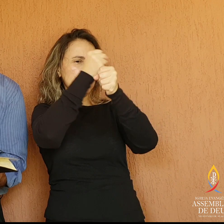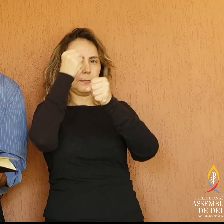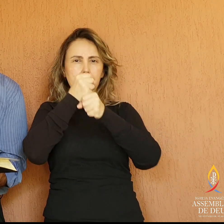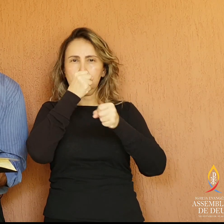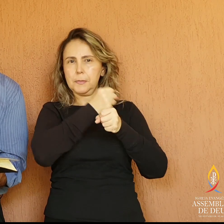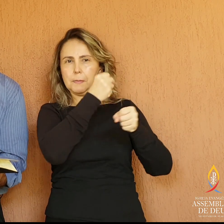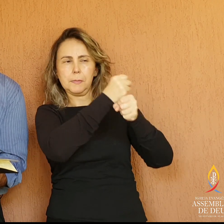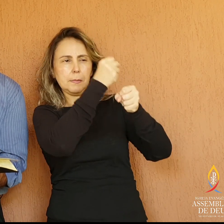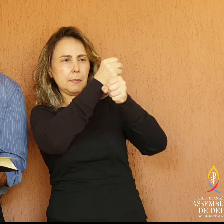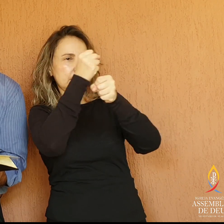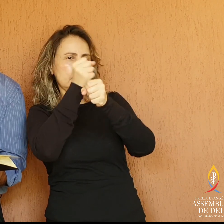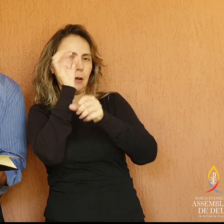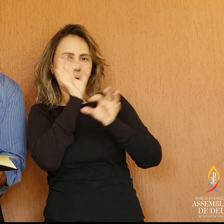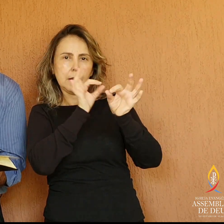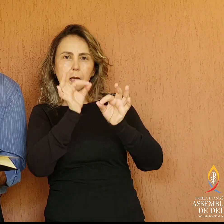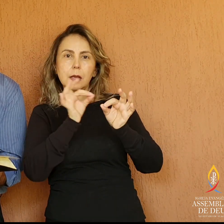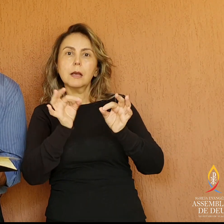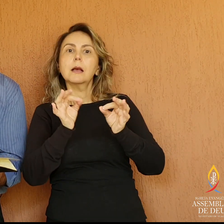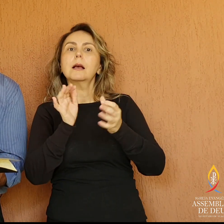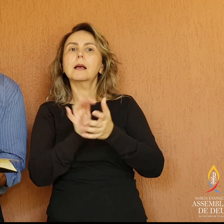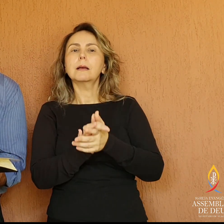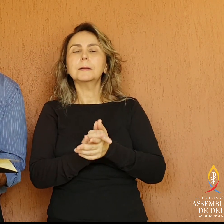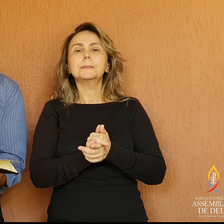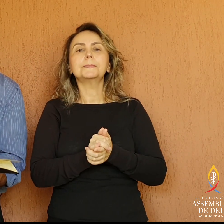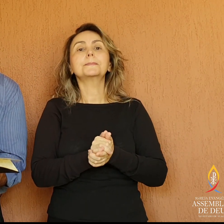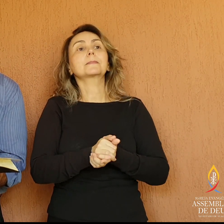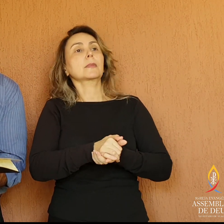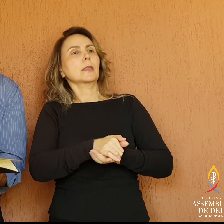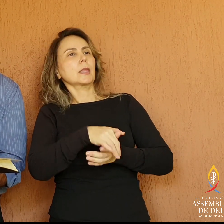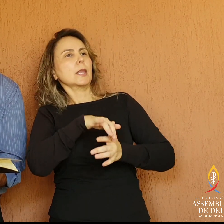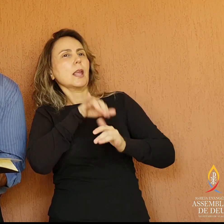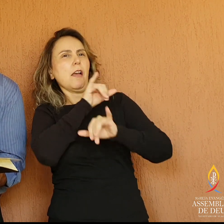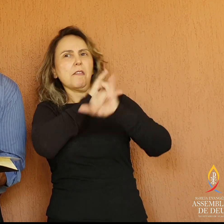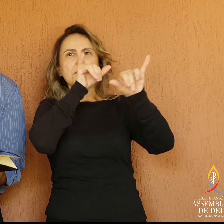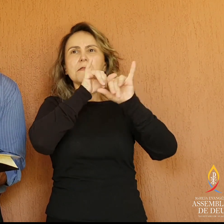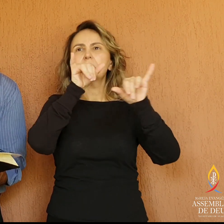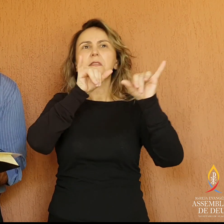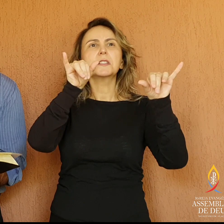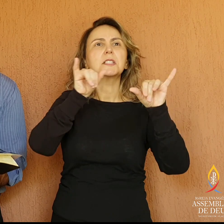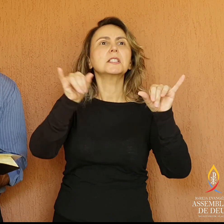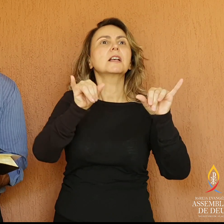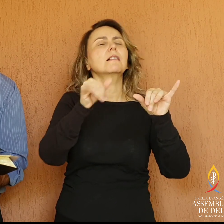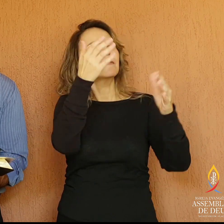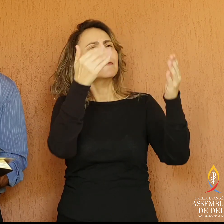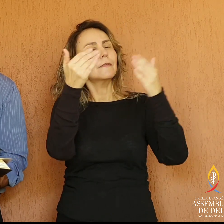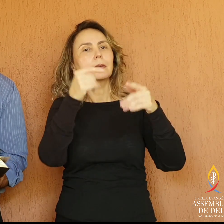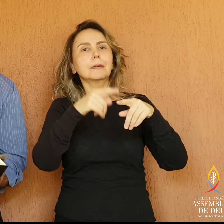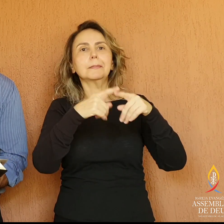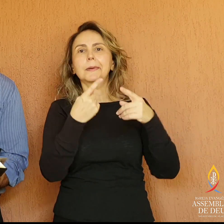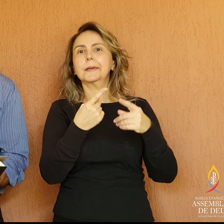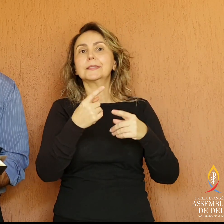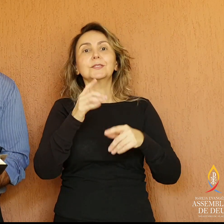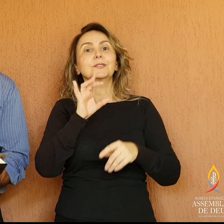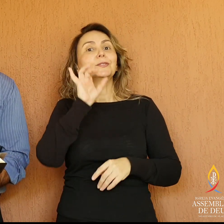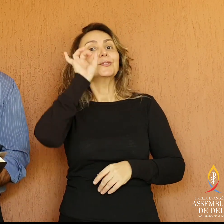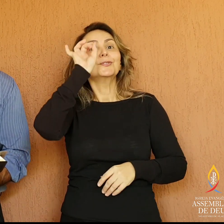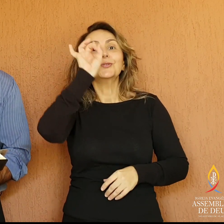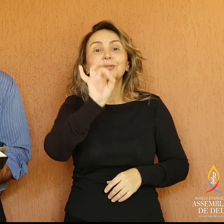o mundo e foi feito herdeiro da justiça que é segundo a fé.